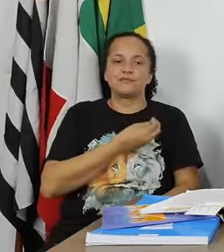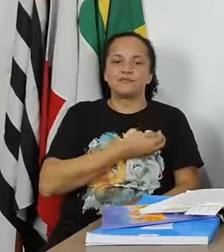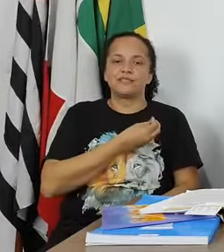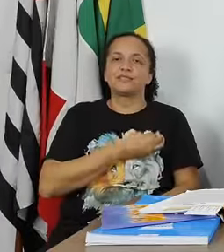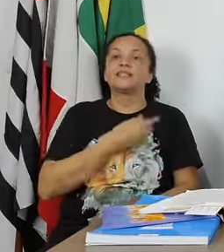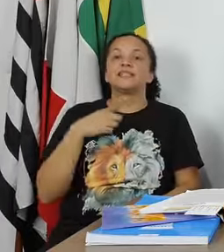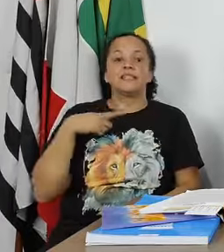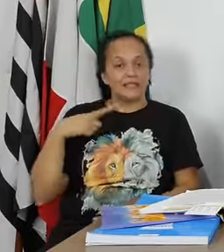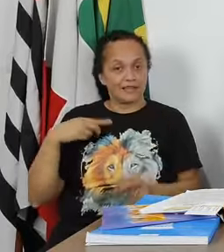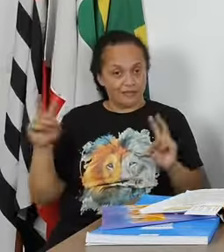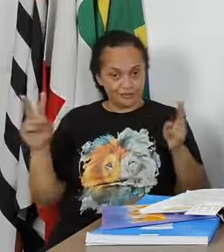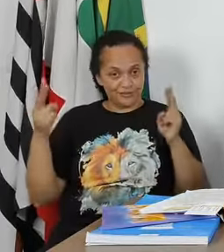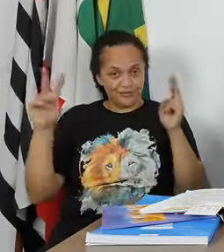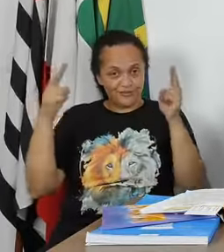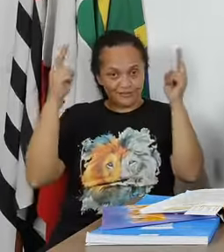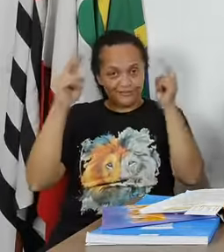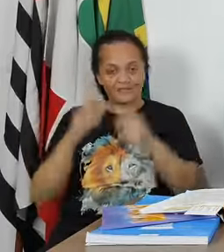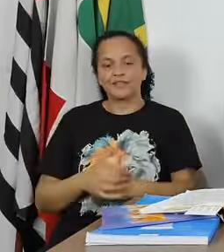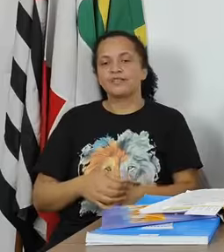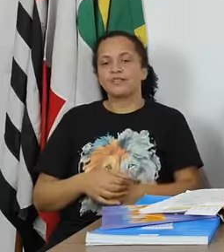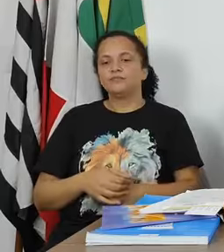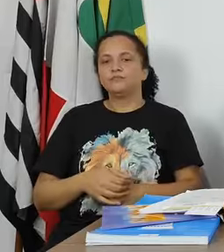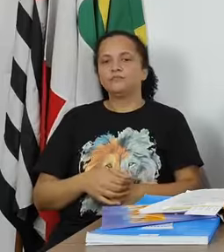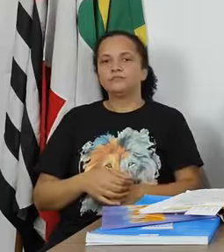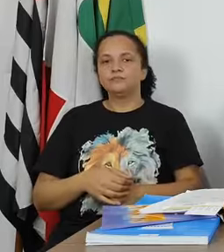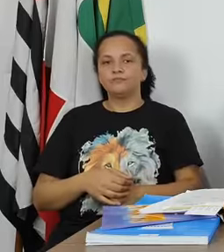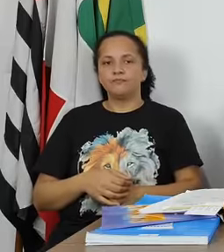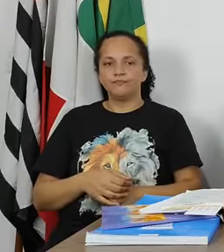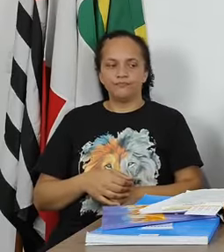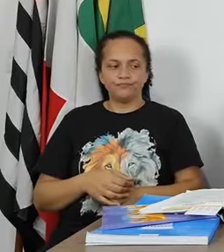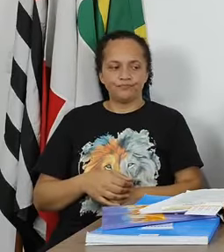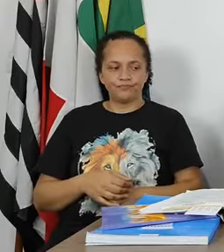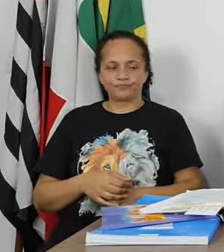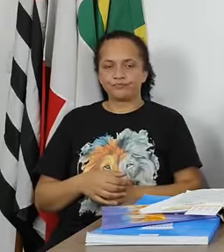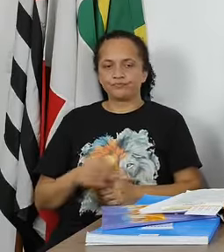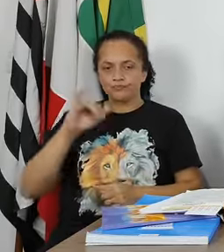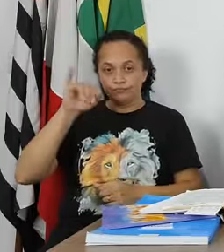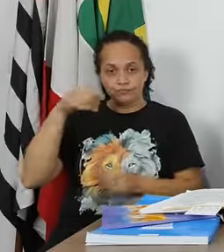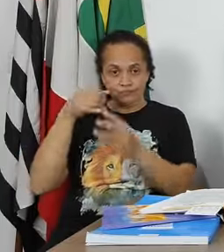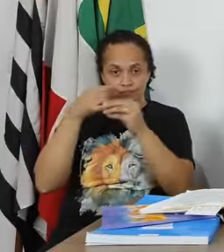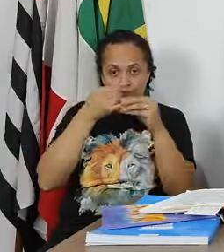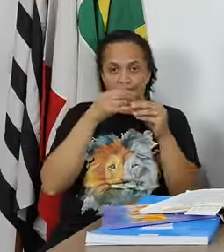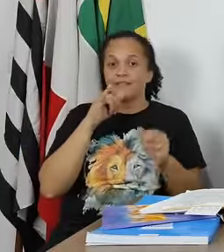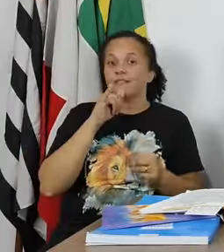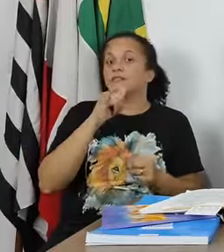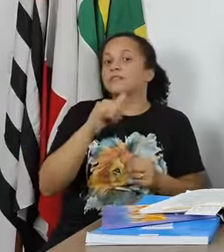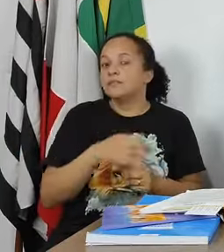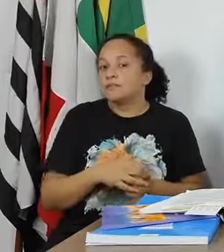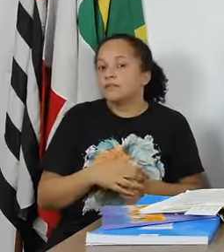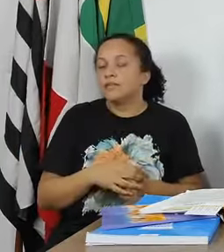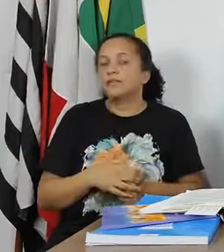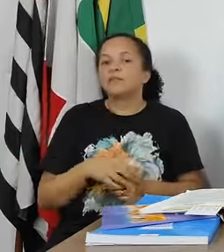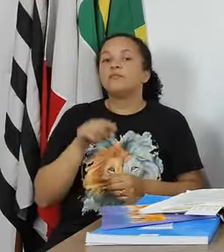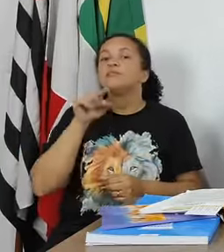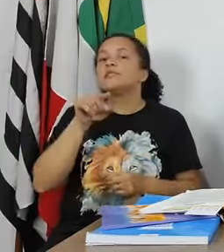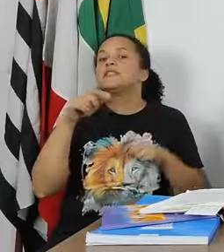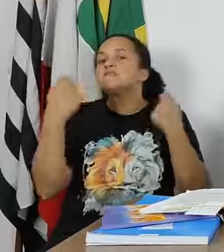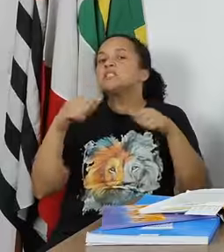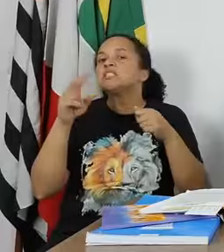E no versículo 9 ele fala assim, Deus dá uma bronca para ele. Não te mandeis tu ser